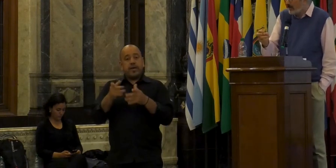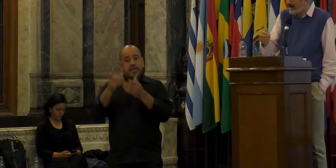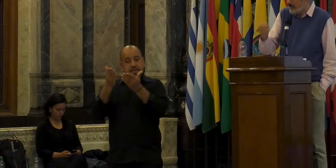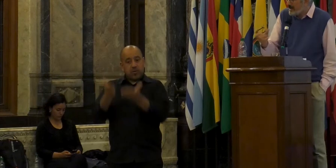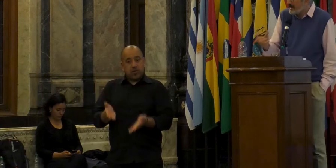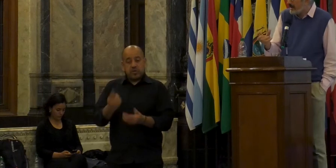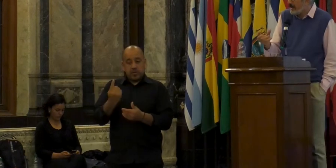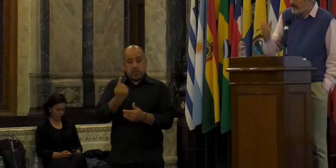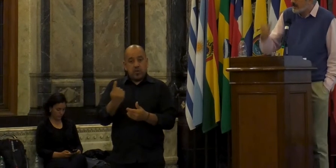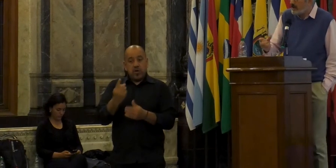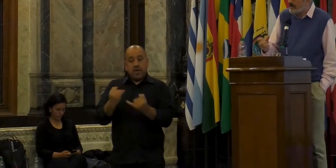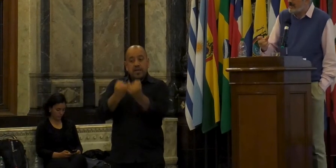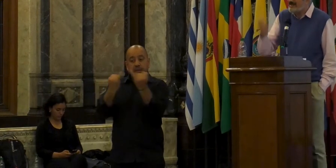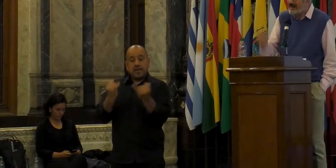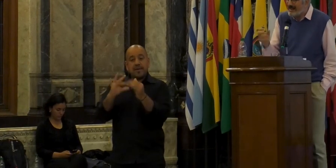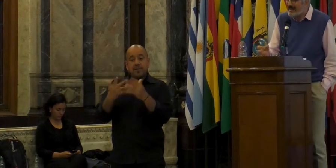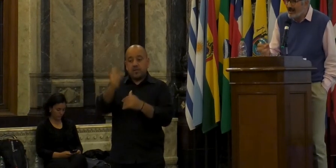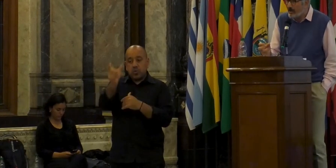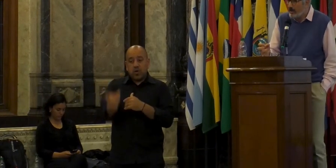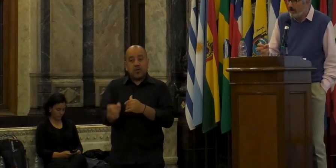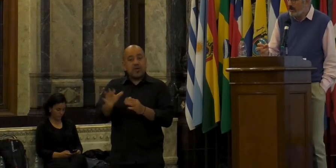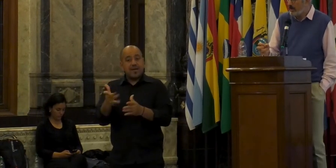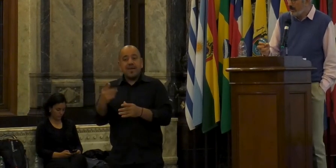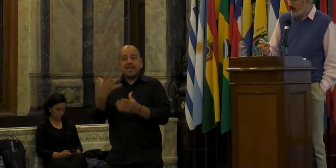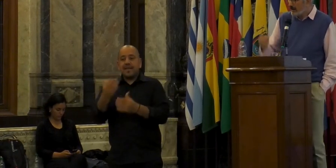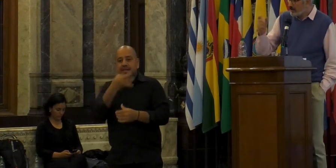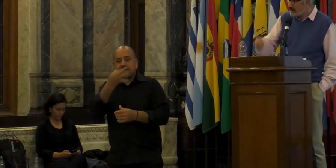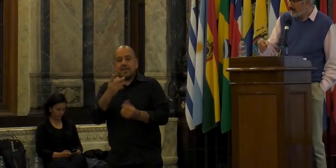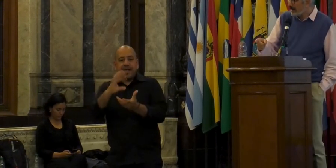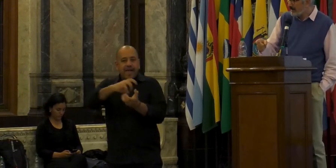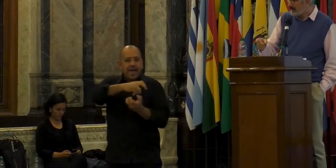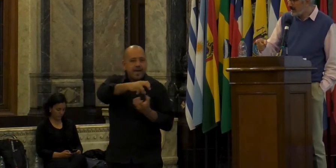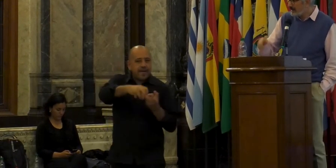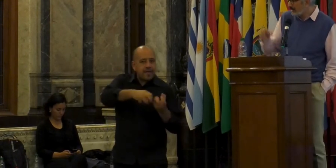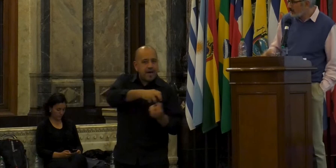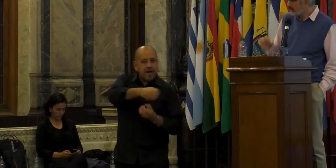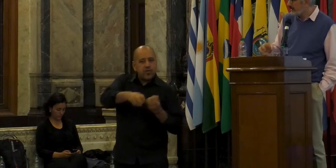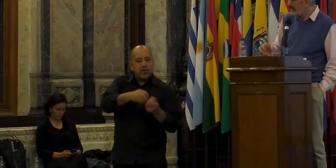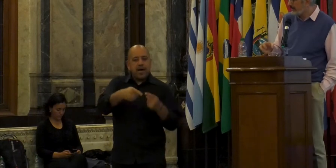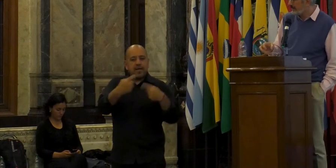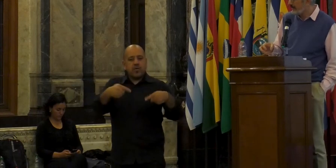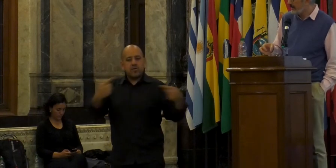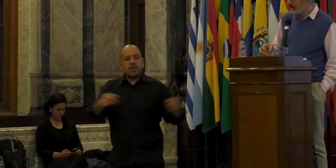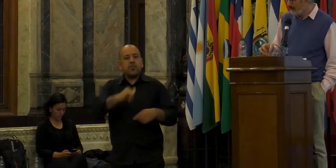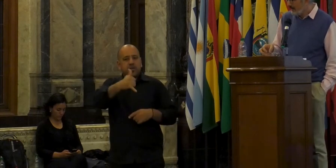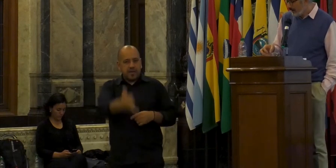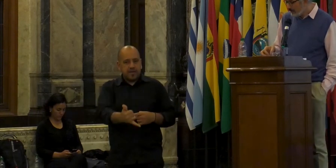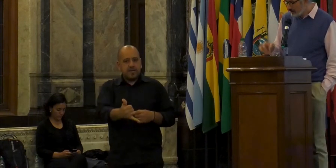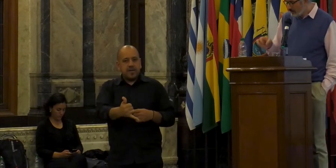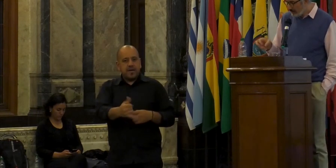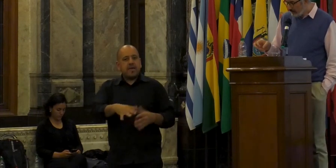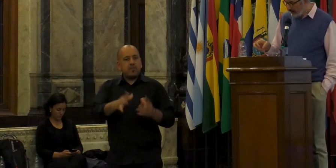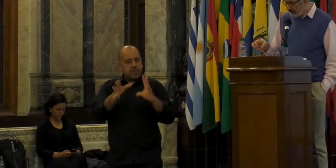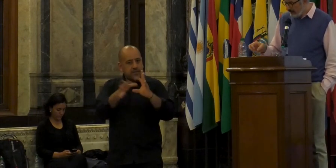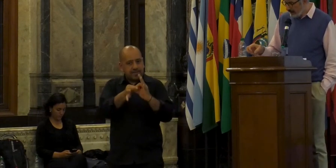autónomo, independiente. Ser sujeto es estar enredado en las cosas a las que perteneces y en las cosas que tienes. Y